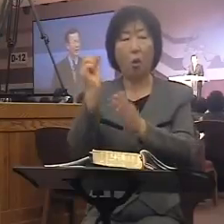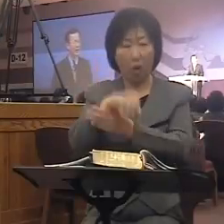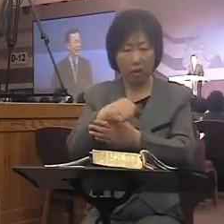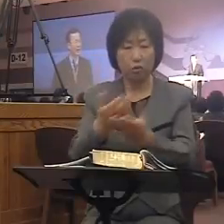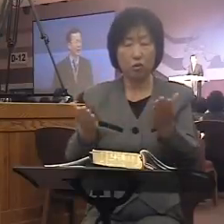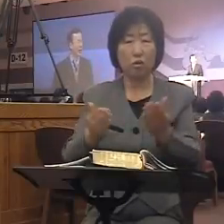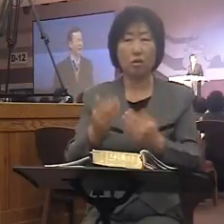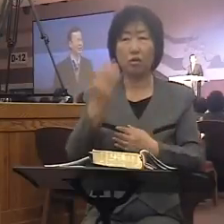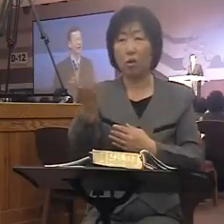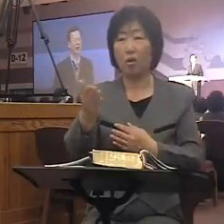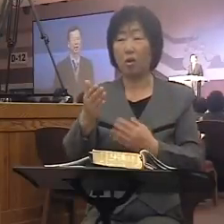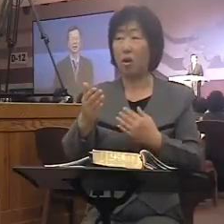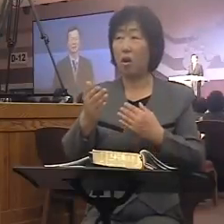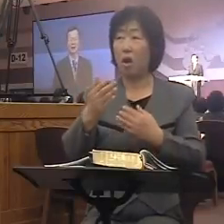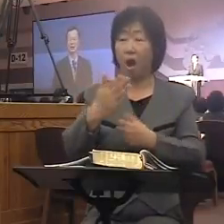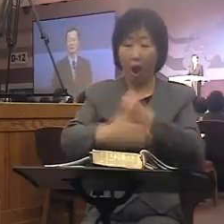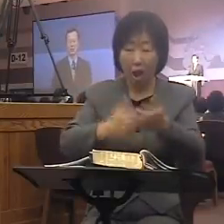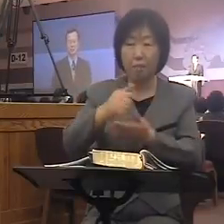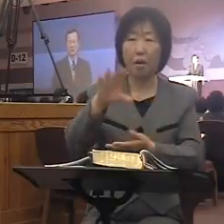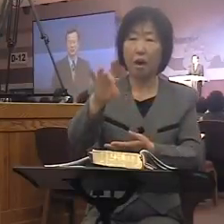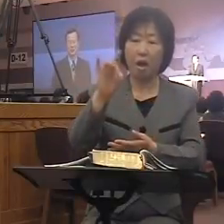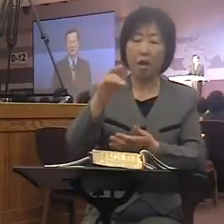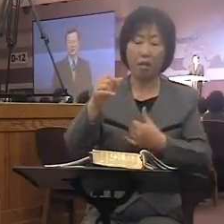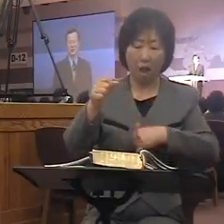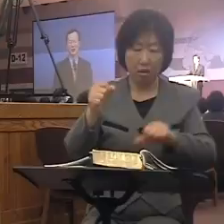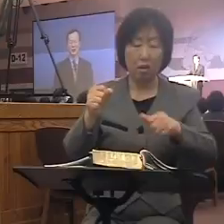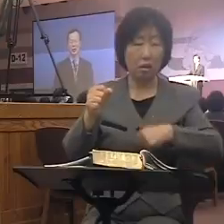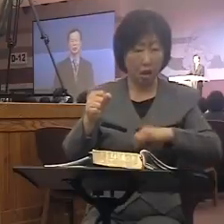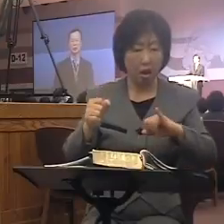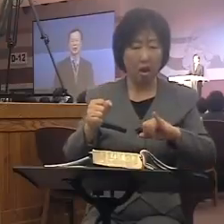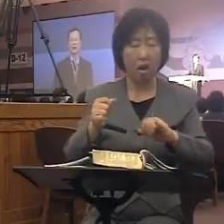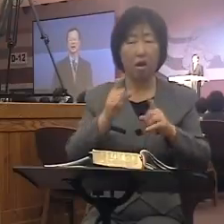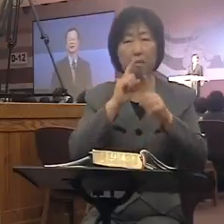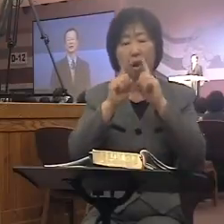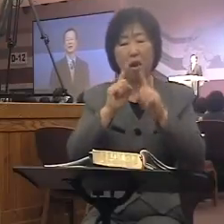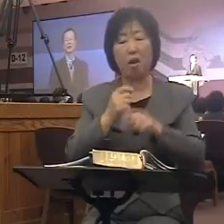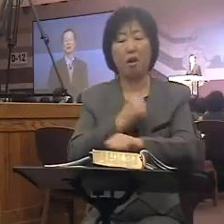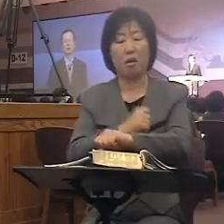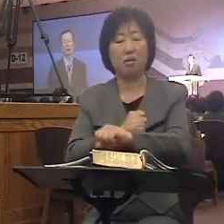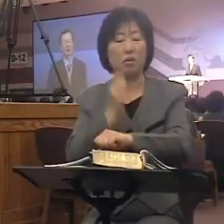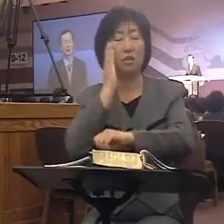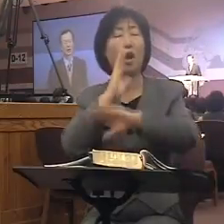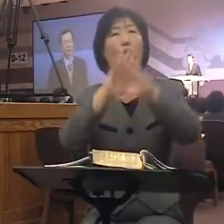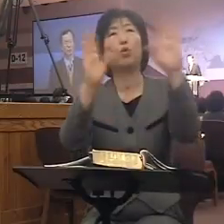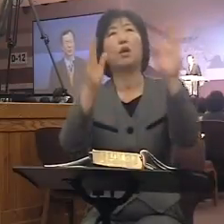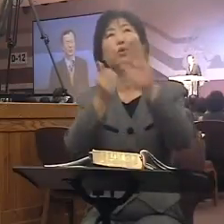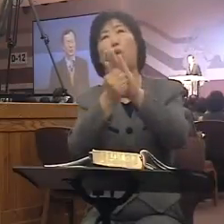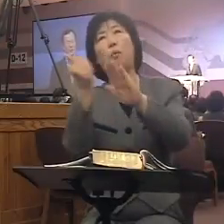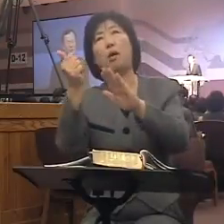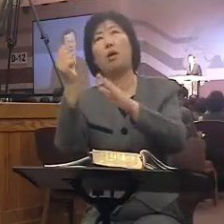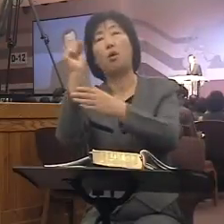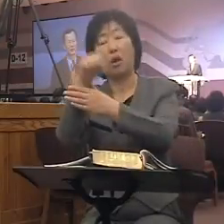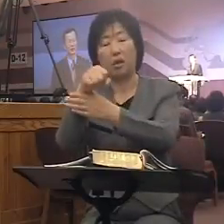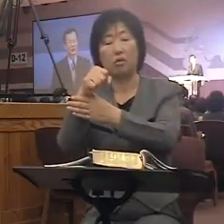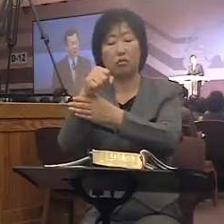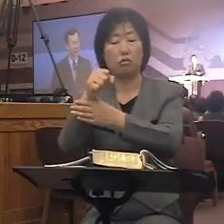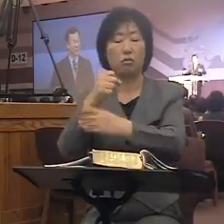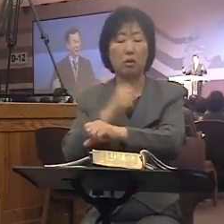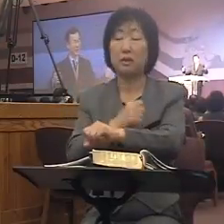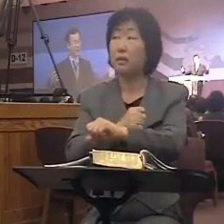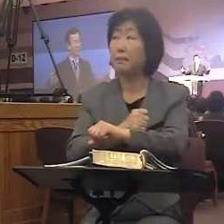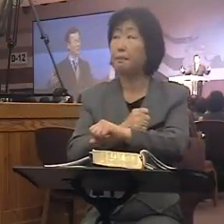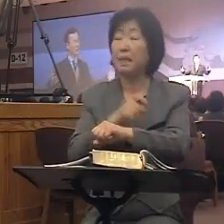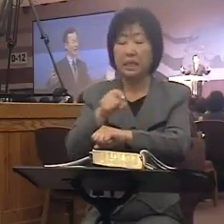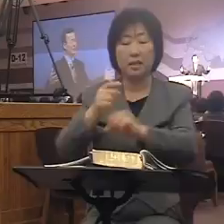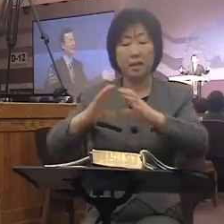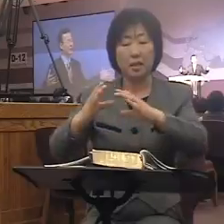것이라, 내 아들이라 내 딸이라 말씀하시며 천국의 소망을 허락하십니다. 그리고 이